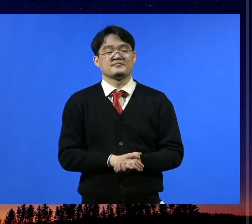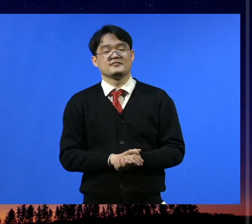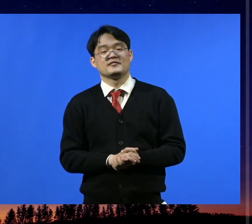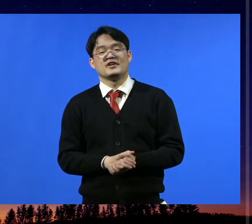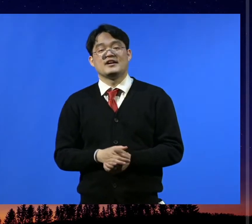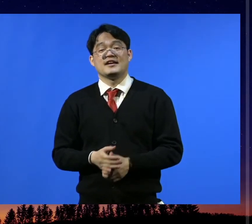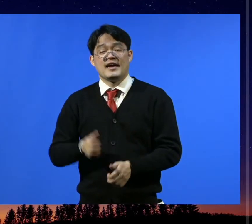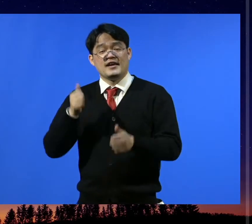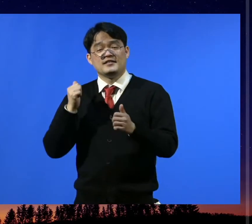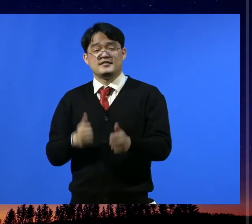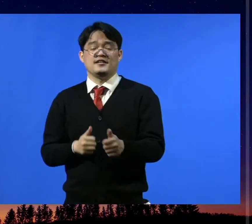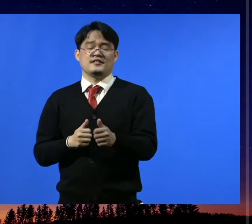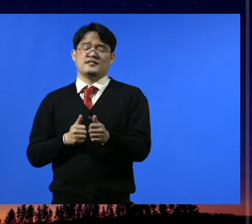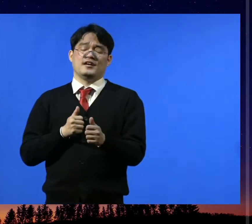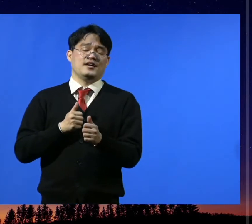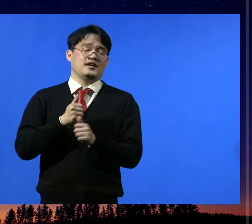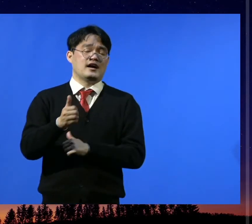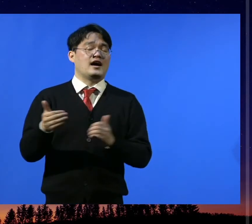승리하리라.